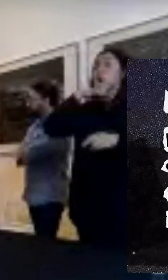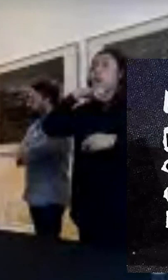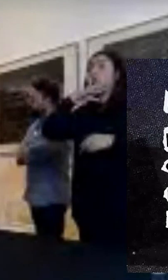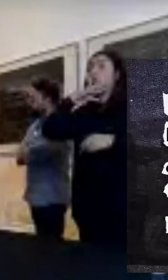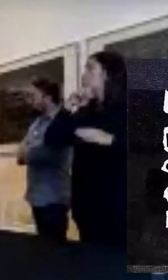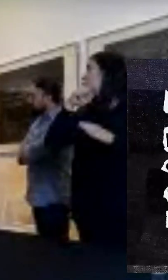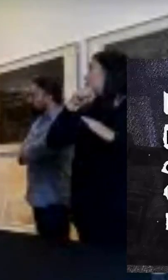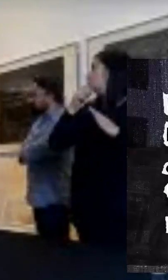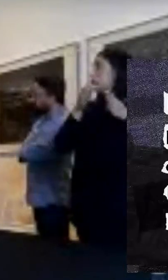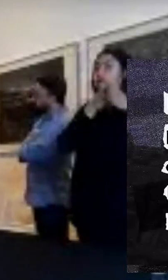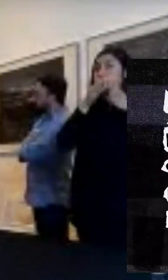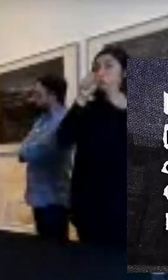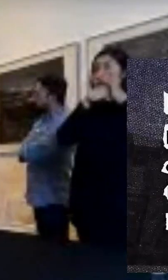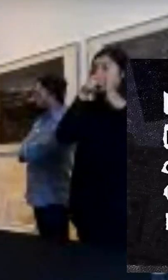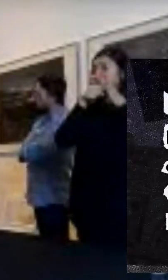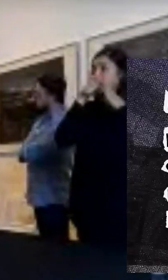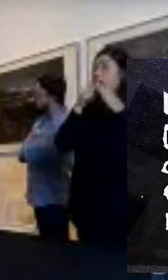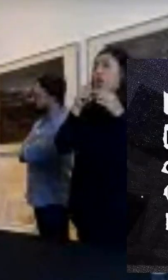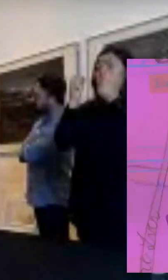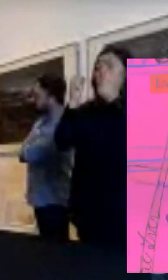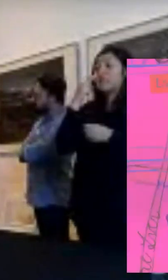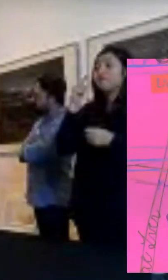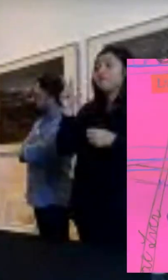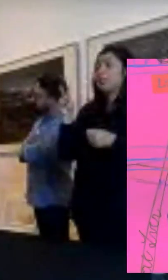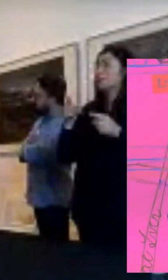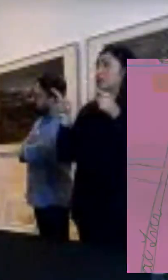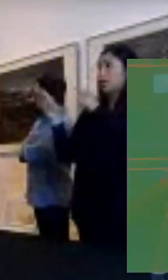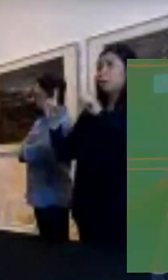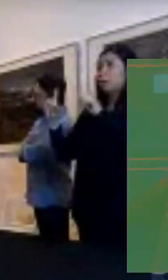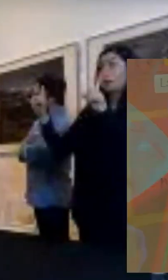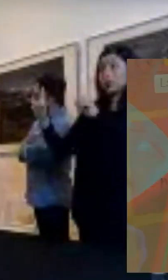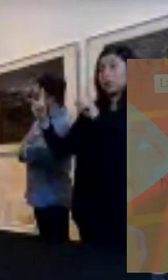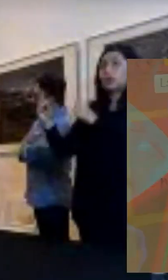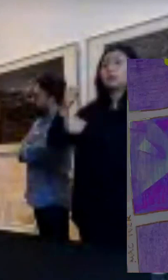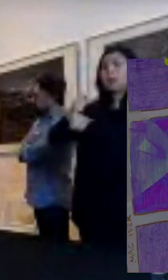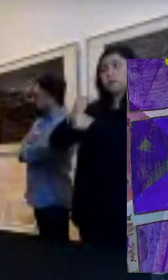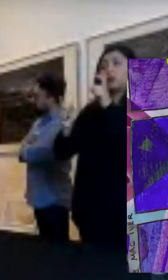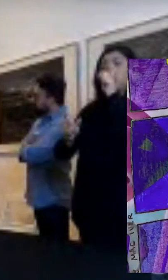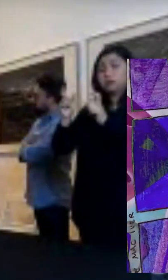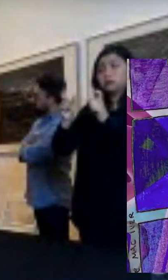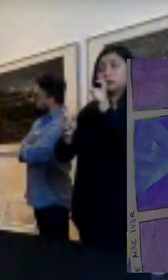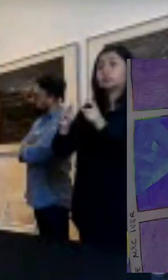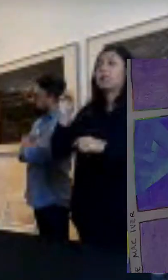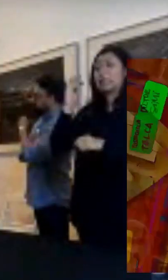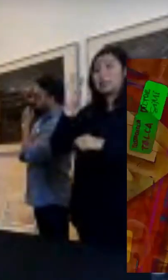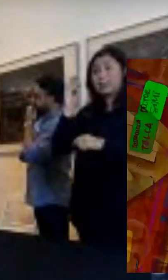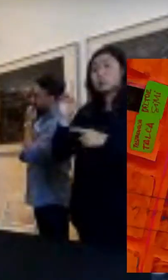pueden ver, estos son solo parte de los trabajos de estas 10 personas que participaron y que ponen